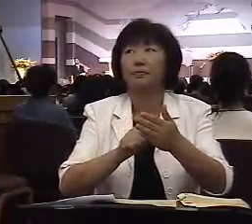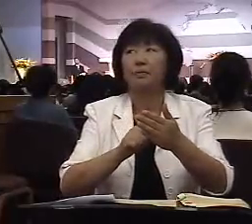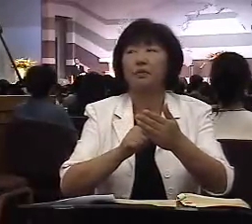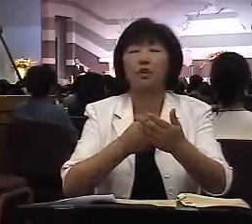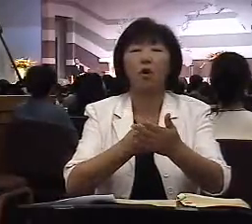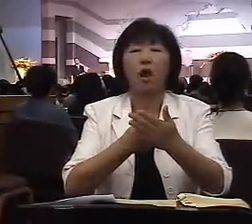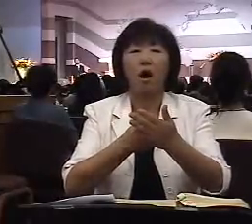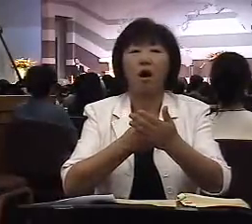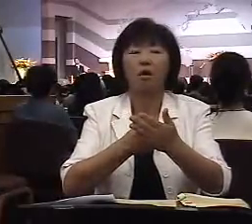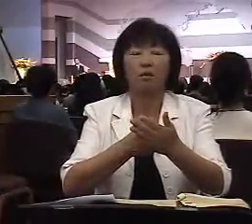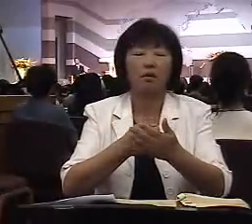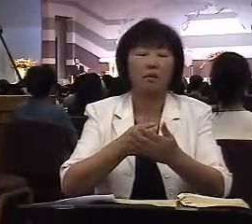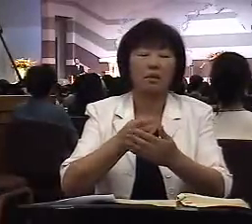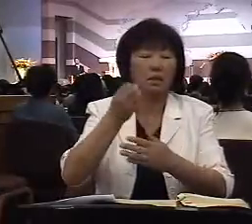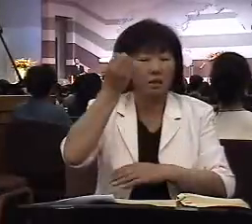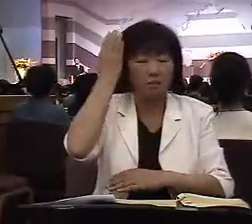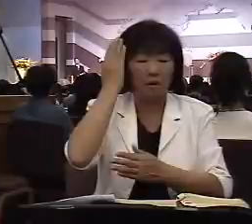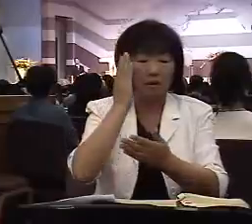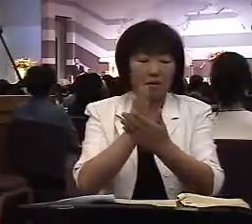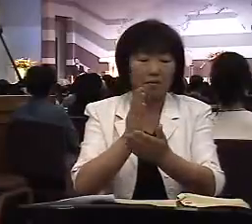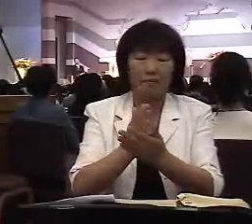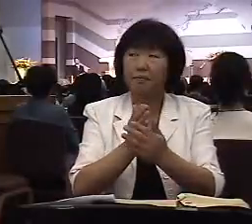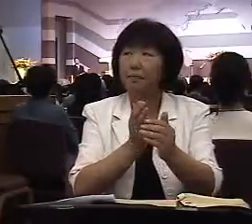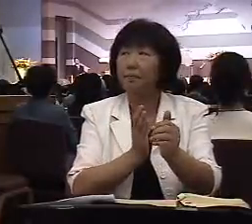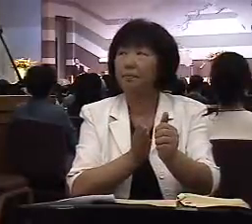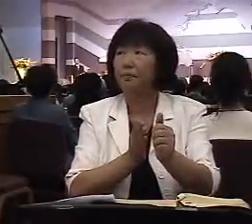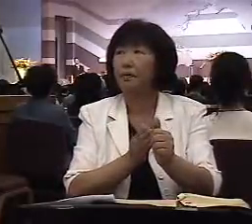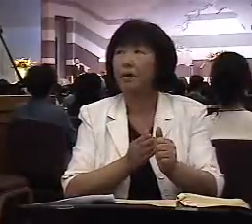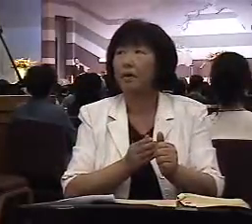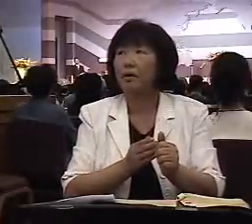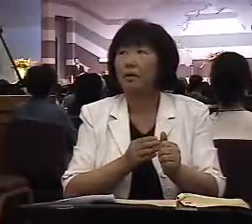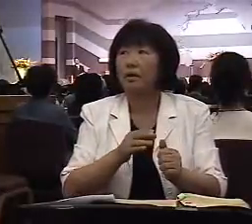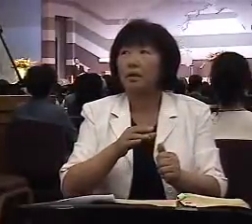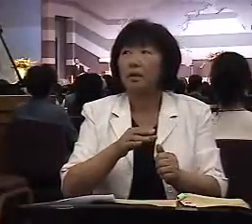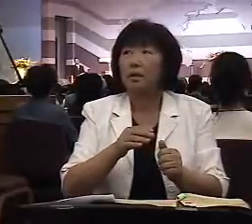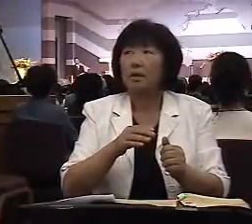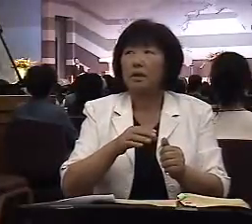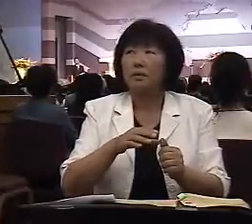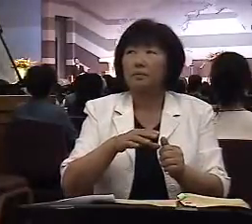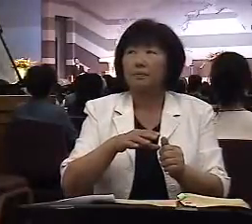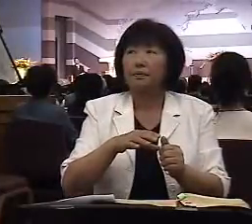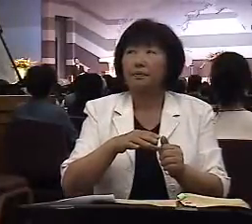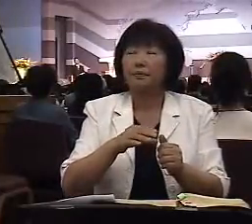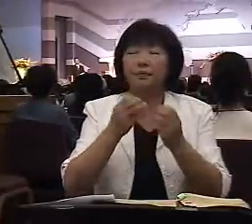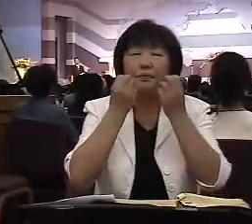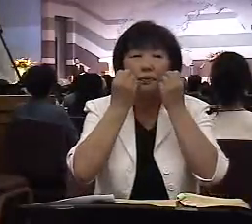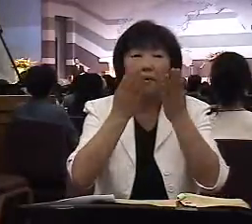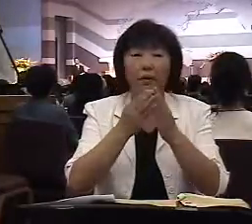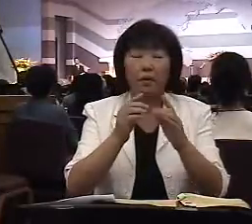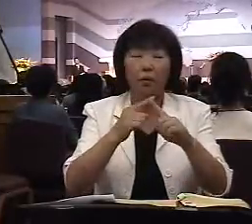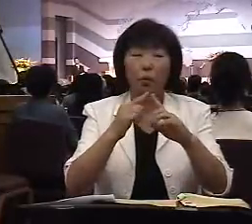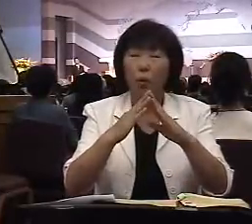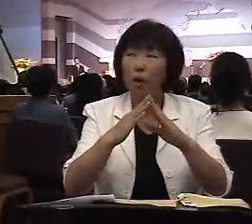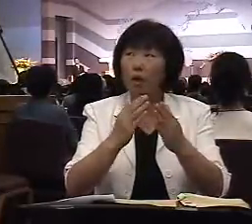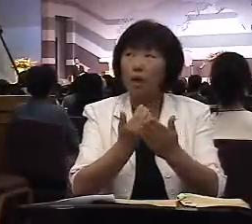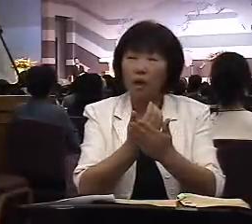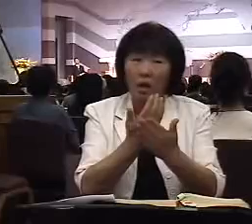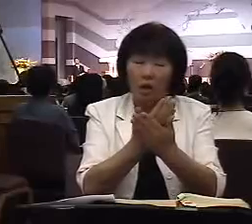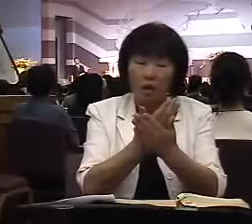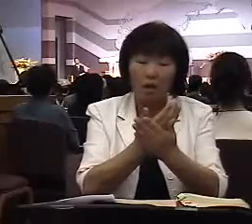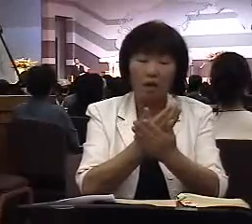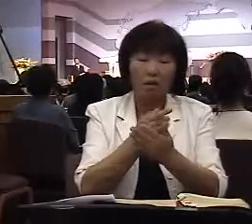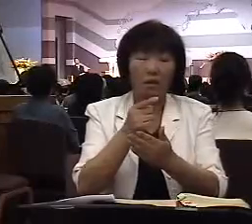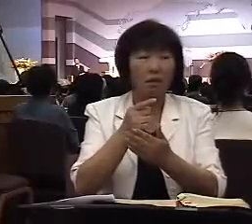여러분 잊지 말아야 합니다. 우리가 이렇게 개척교회를 할 때에 중요한 것은 우리 성도님들이 이